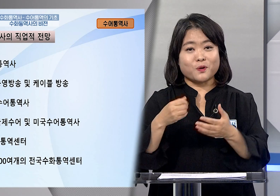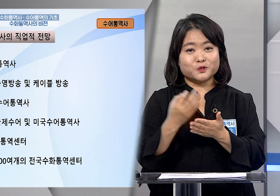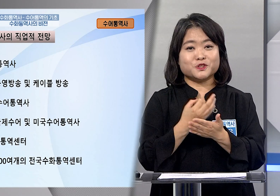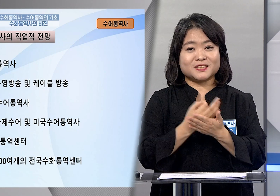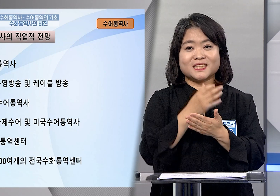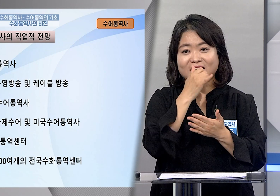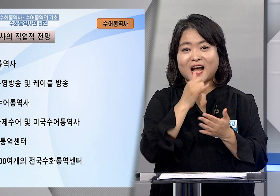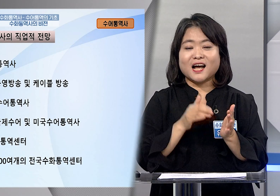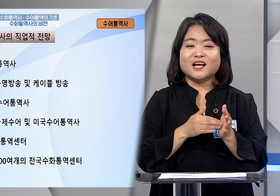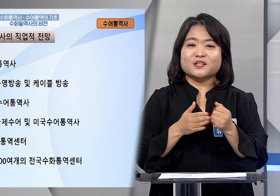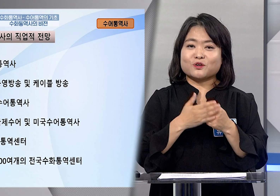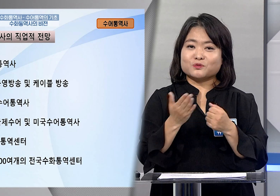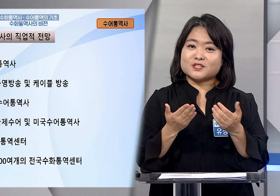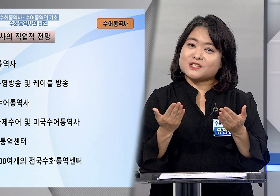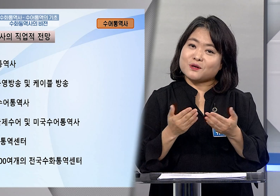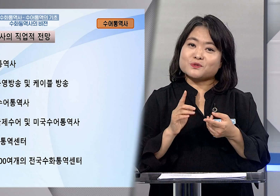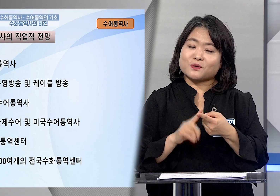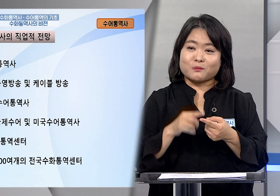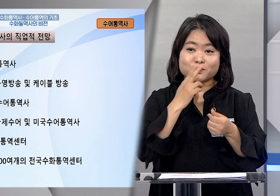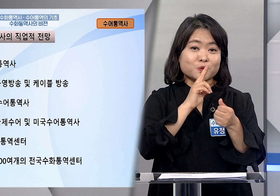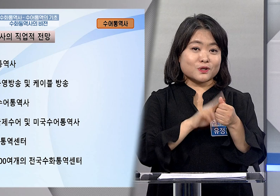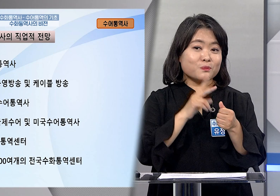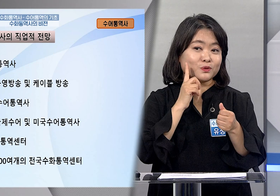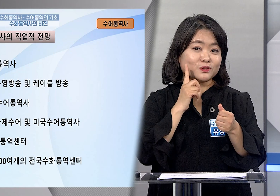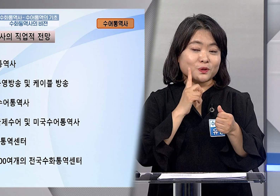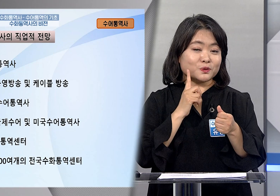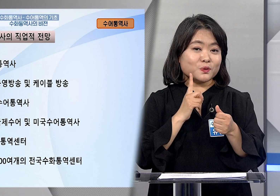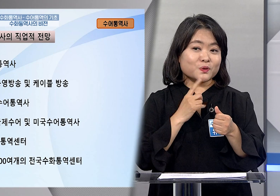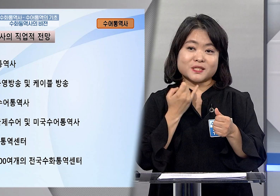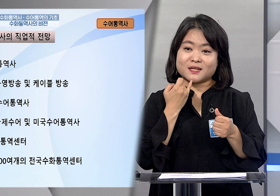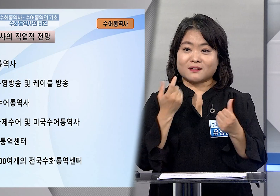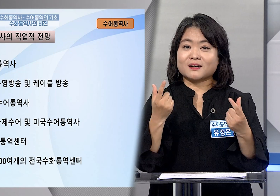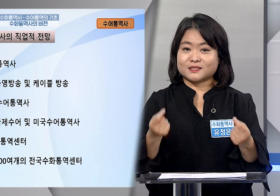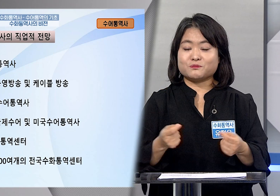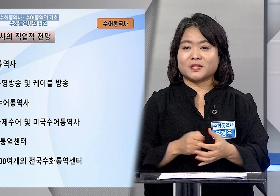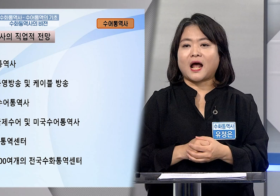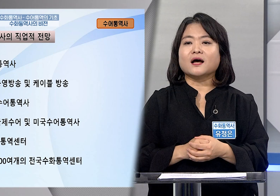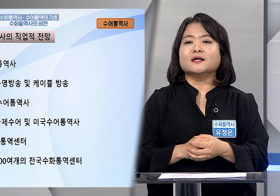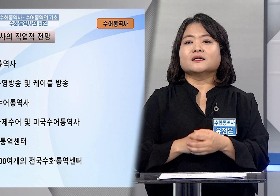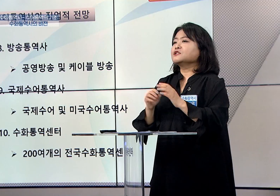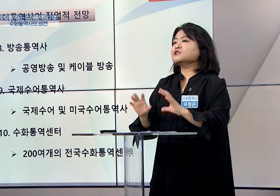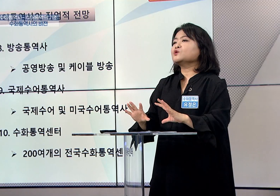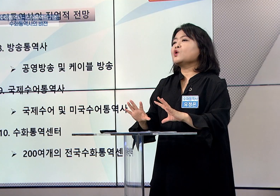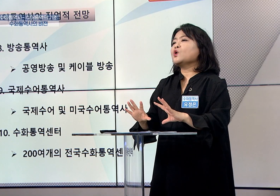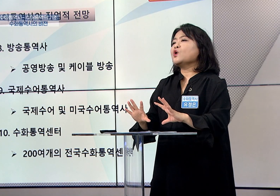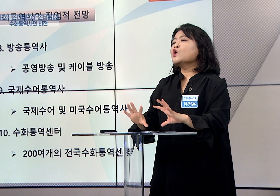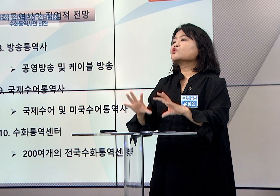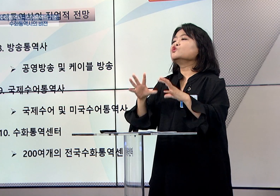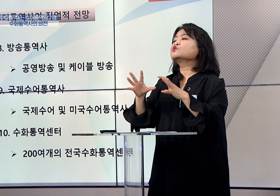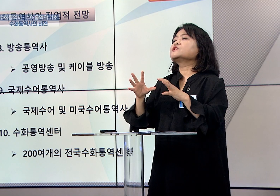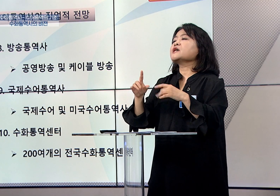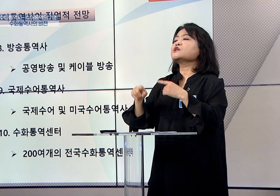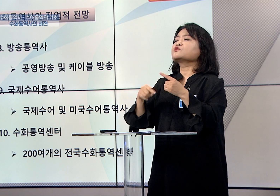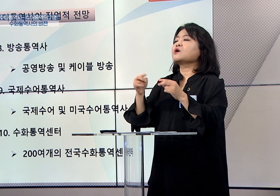수 있으니까 여러분들 직업적으로 한번 도전해 보시는 것도 괜찮을 것 같습니다. 그리고